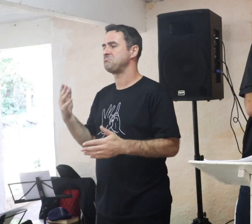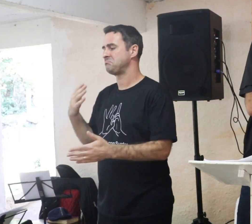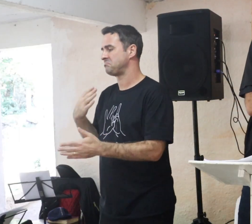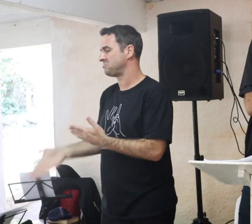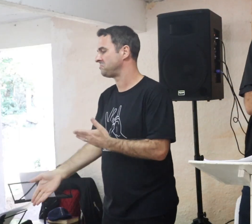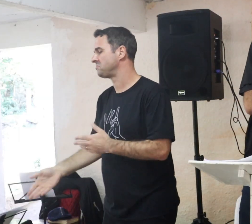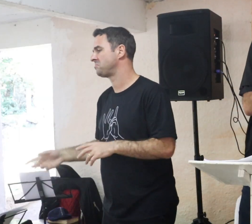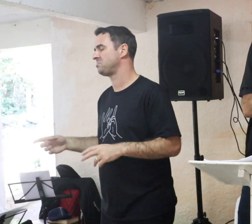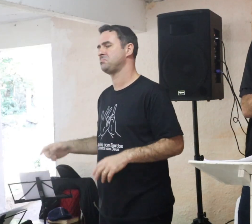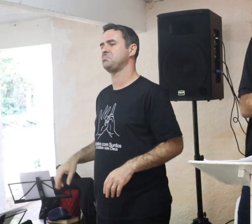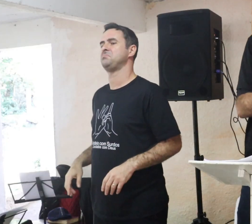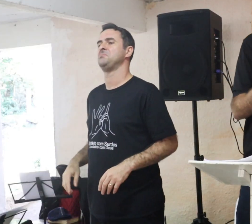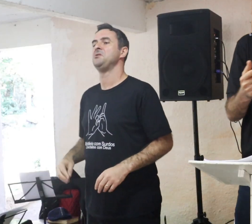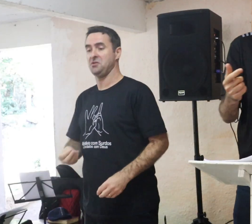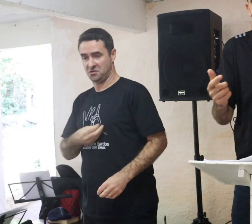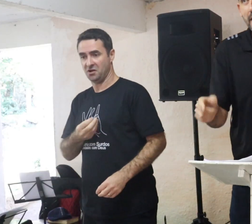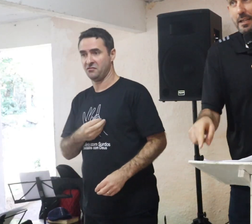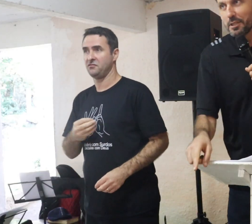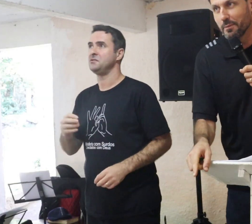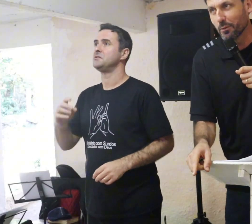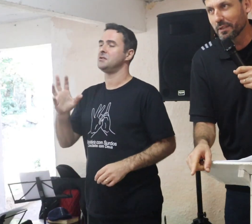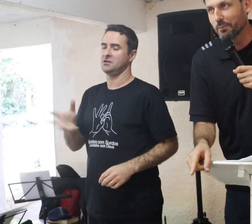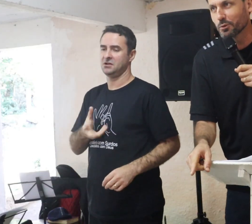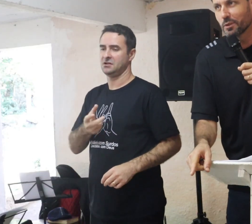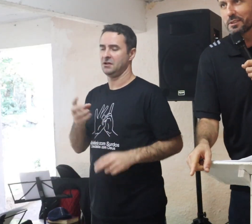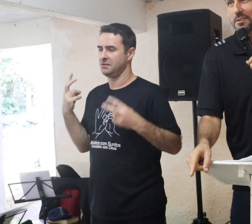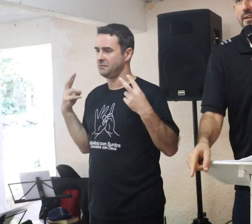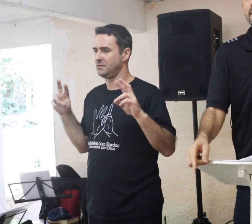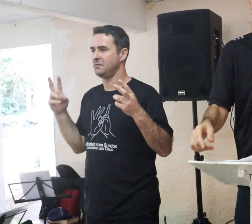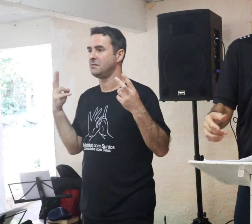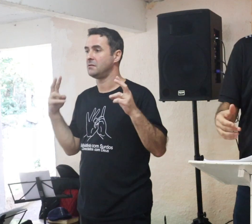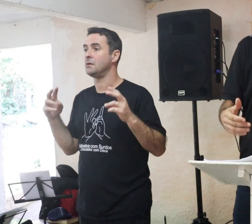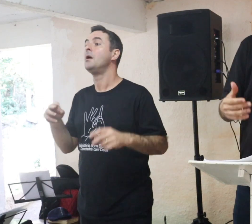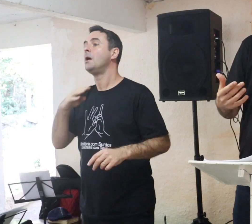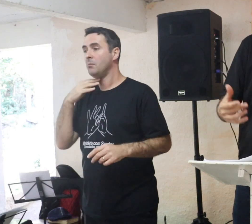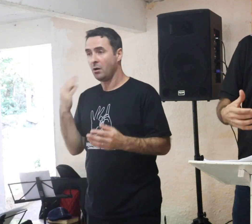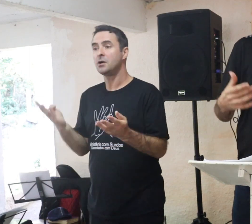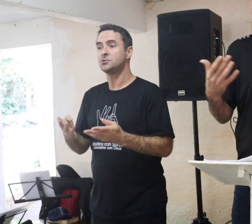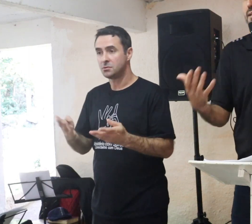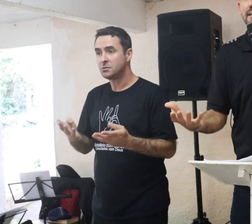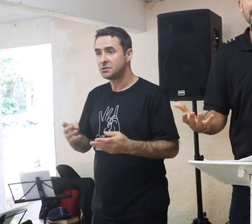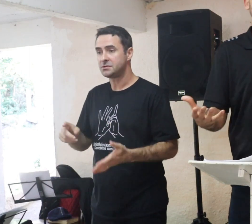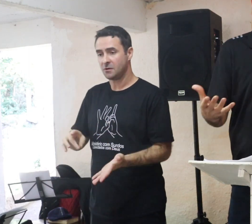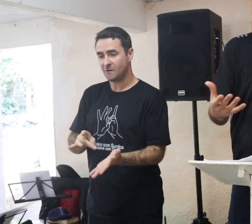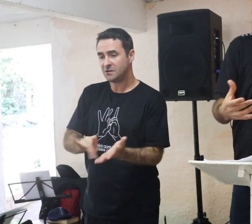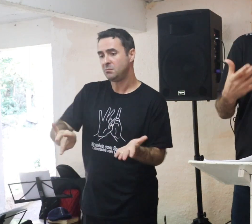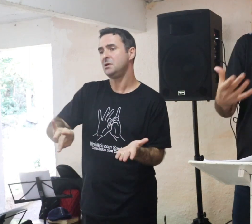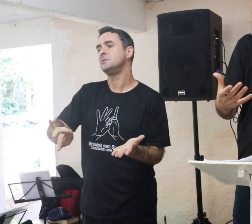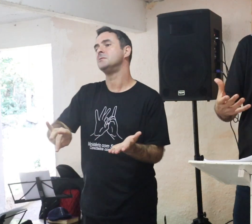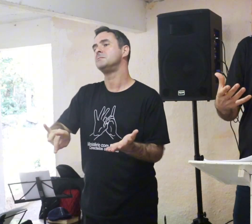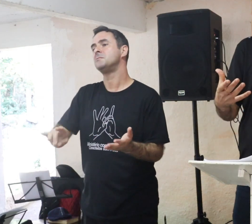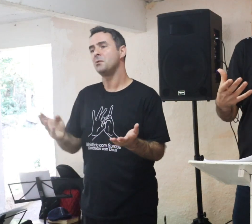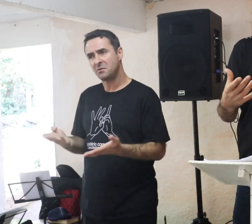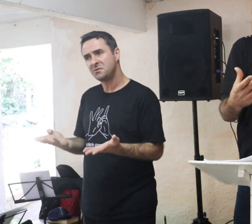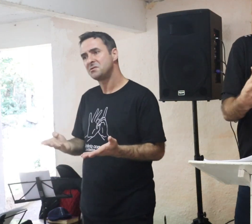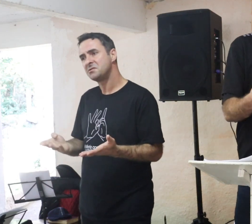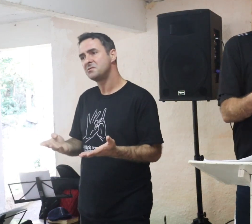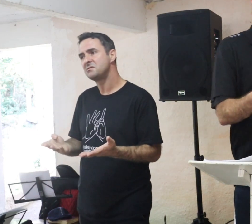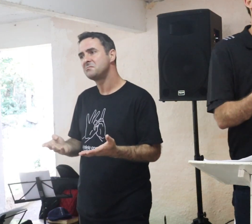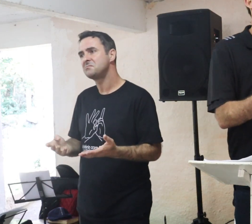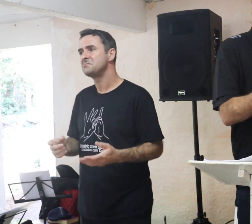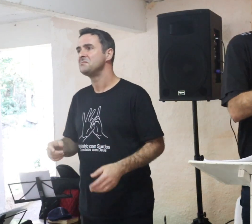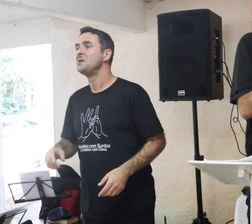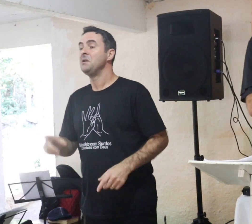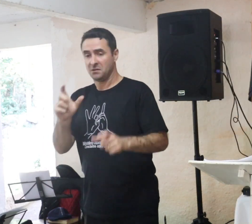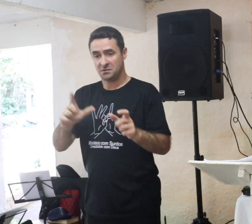vitória. A morte, que é um grande inimigo que temos hoje, não é? Muito temida, muito temida. Muitas